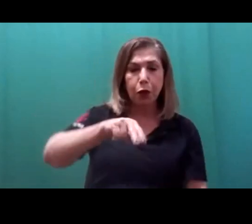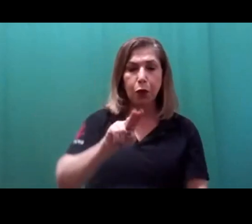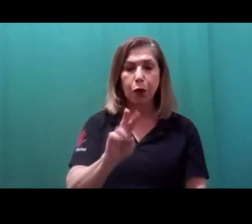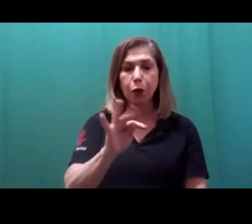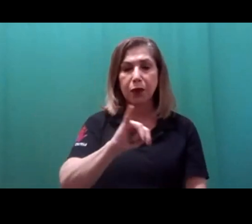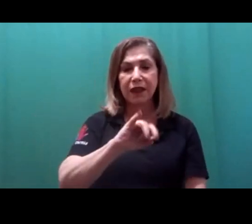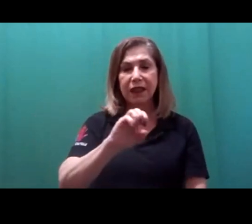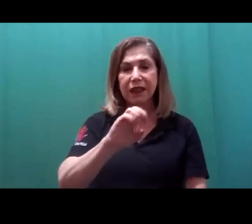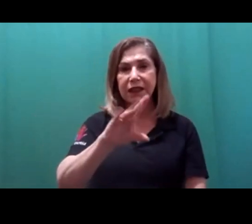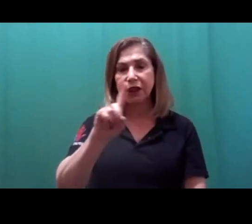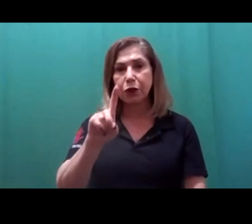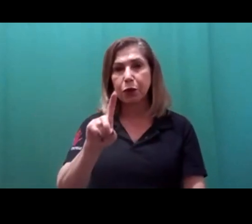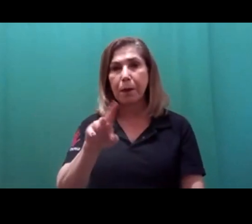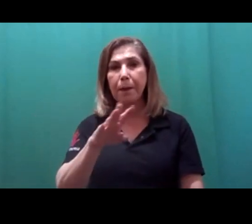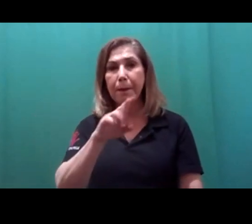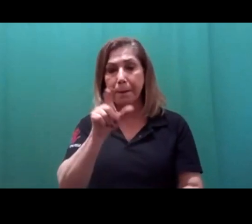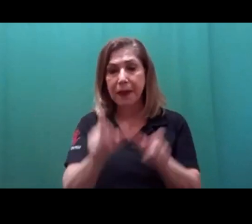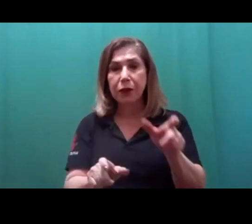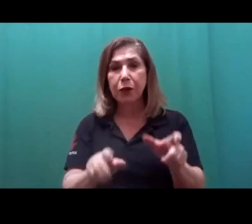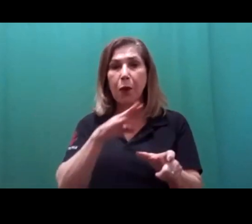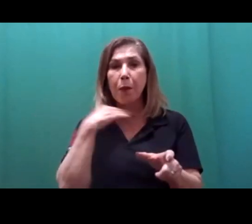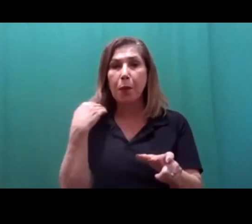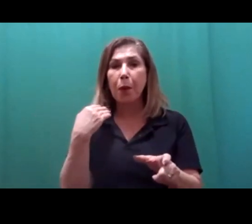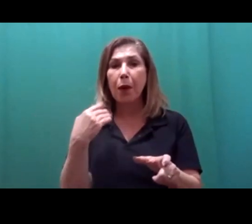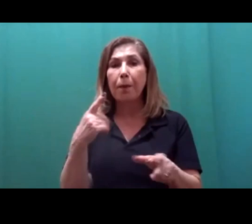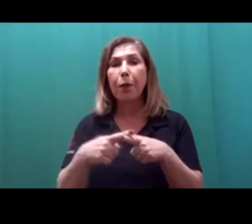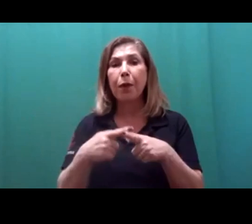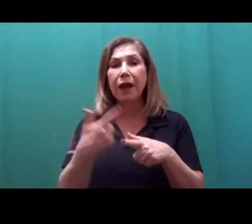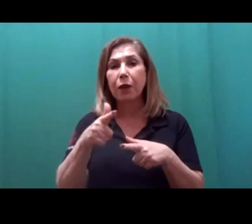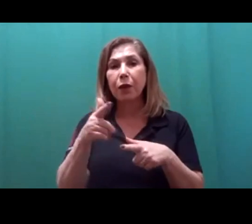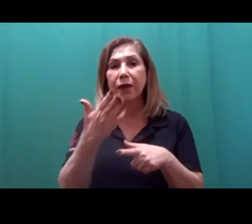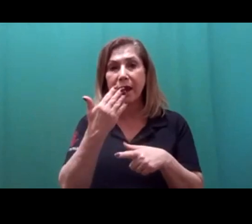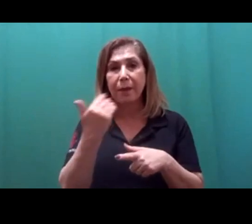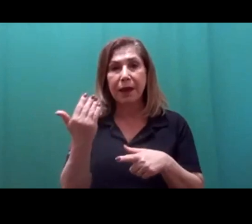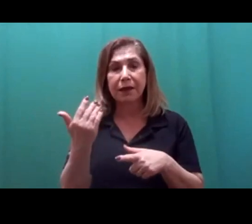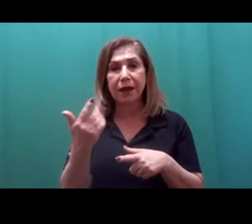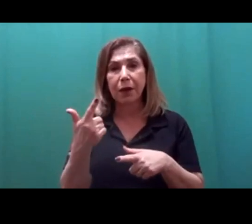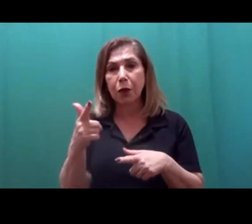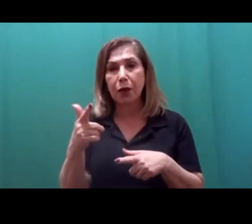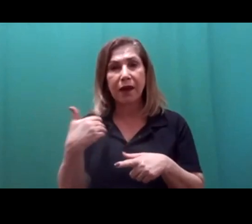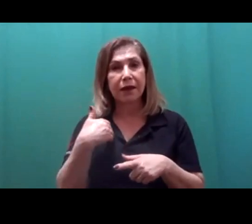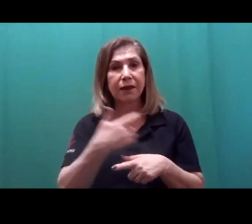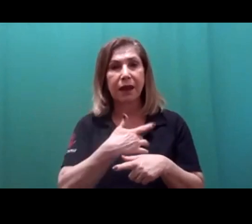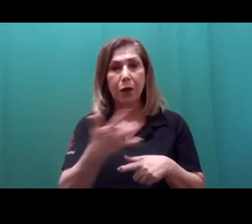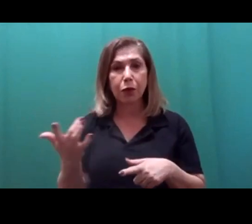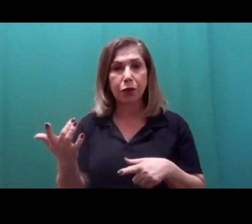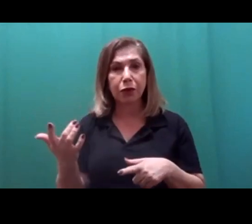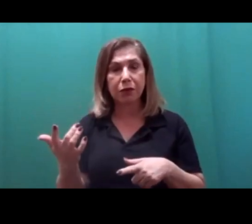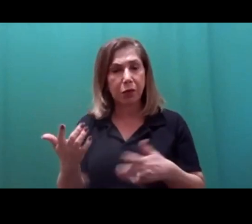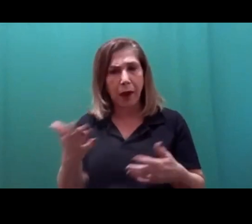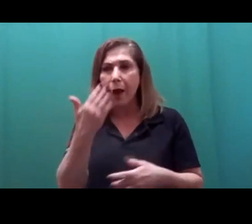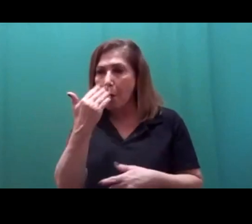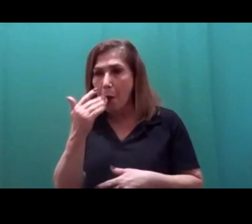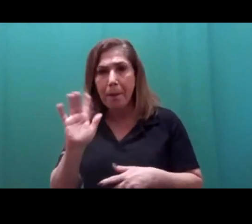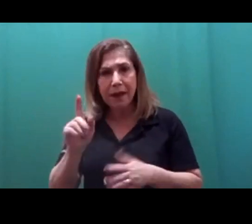as pessoas a partir do mau acesso à alimentação, a partir da saúde. O fato de comer não quer dizer que você é saudável, né?